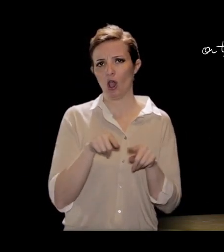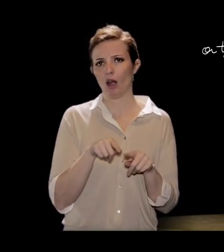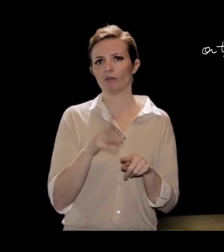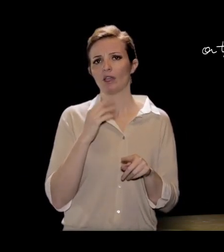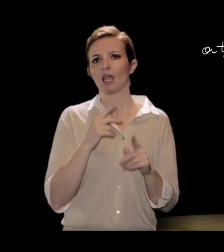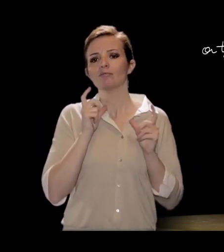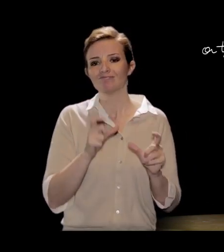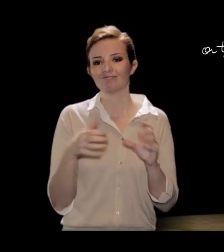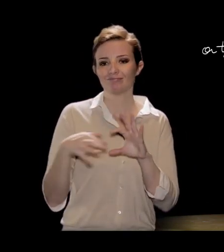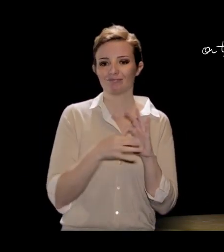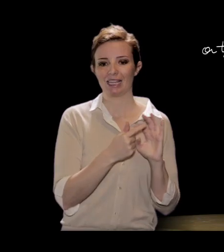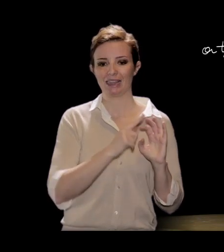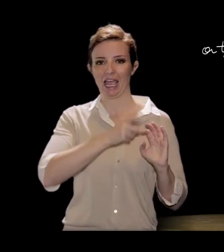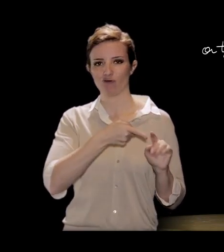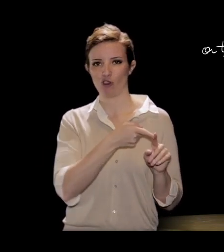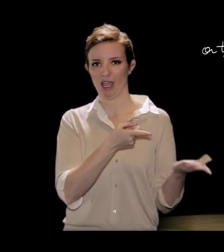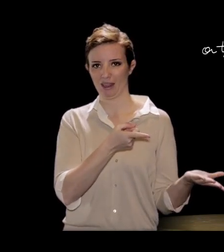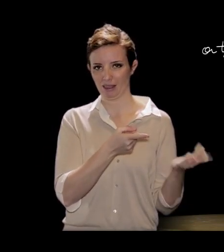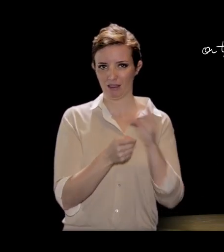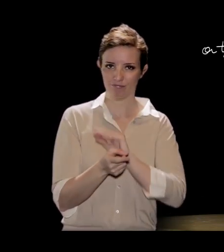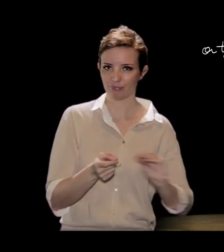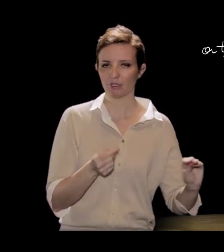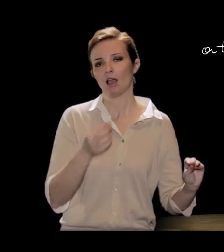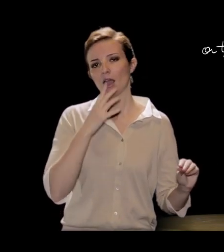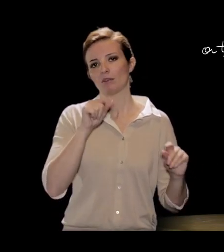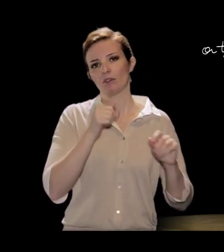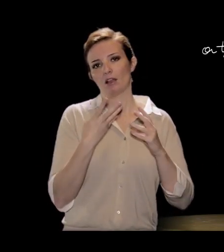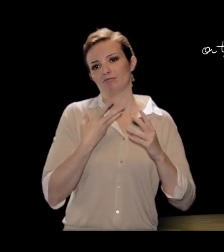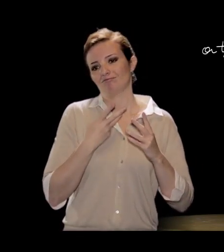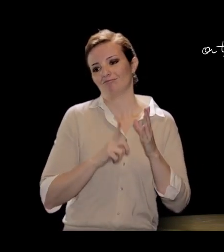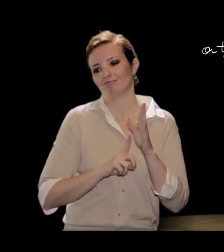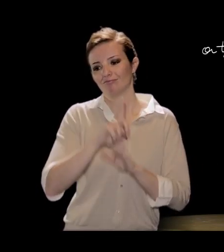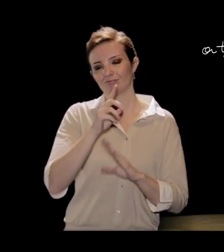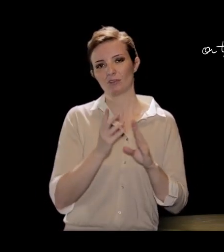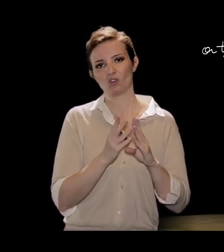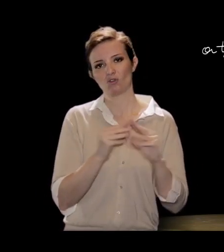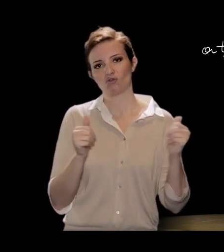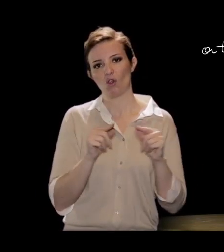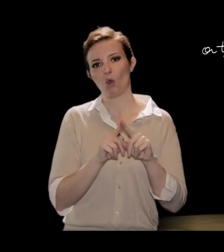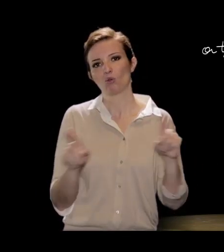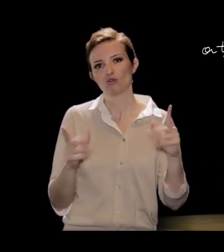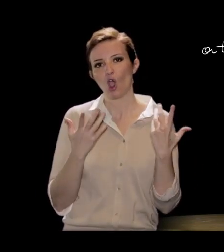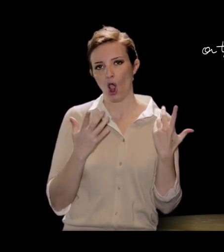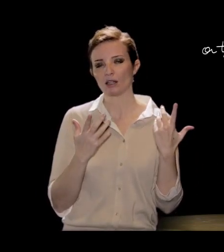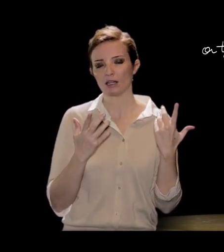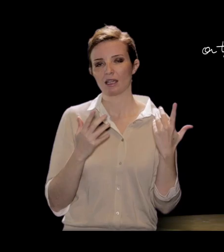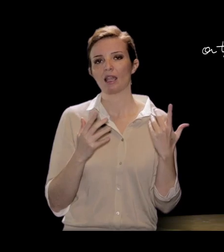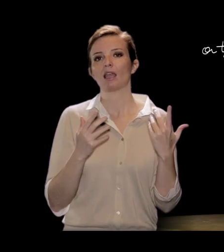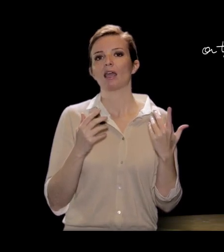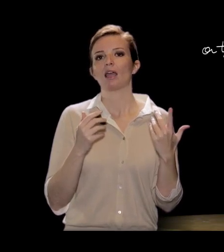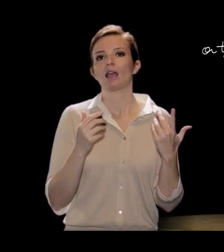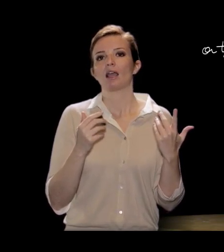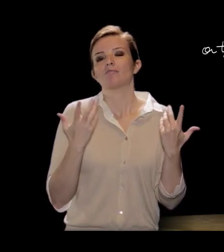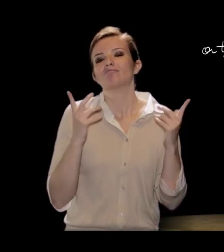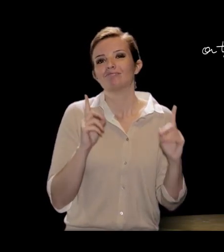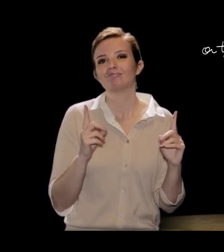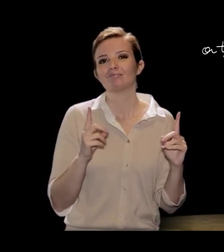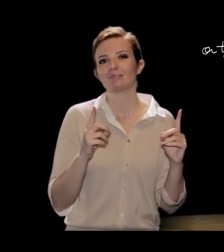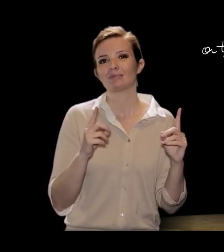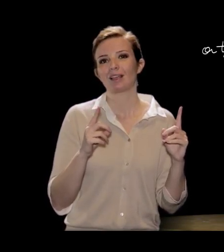tangente, andando poi a ottenere evidentemente delle soluzioni di corrispondenza di alcune